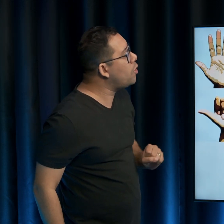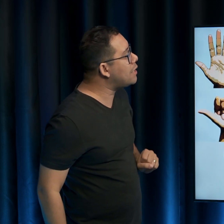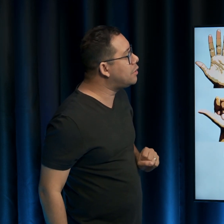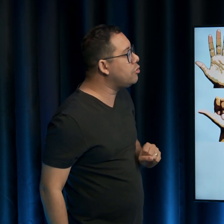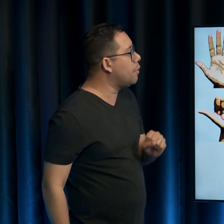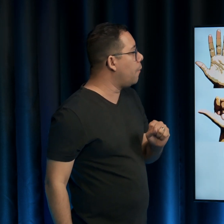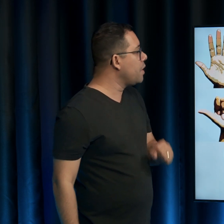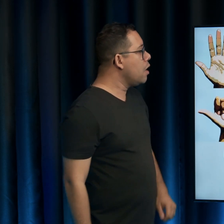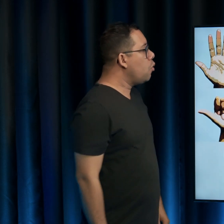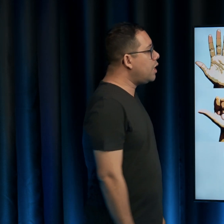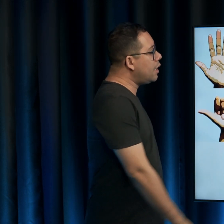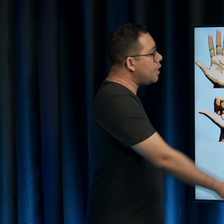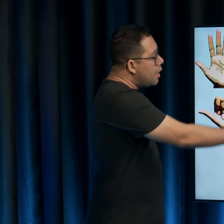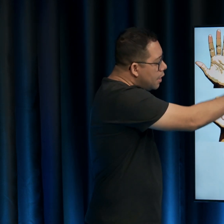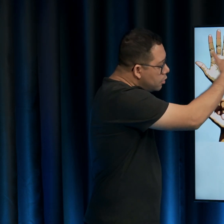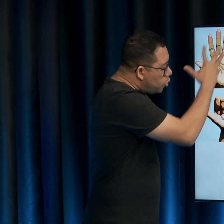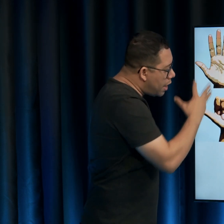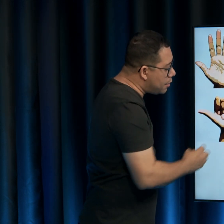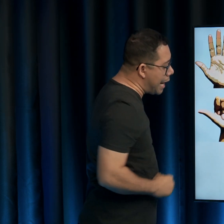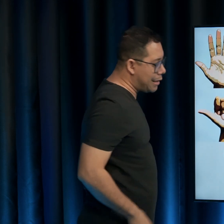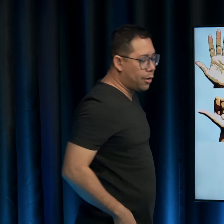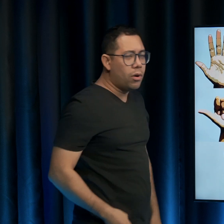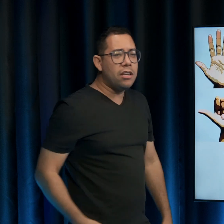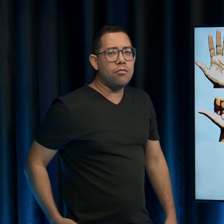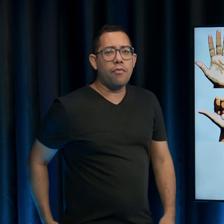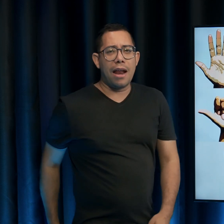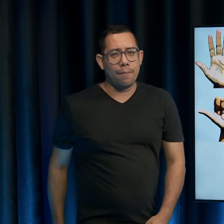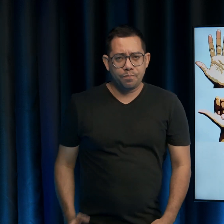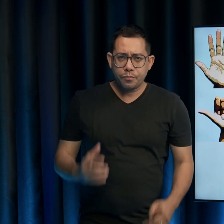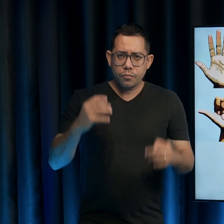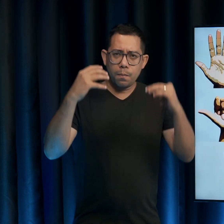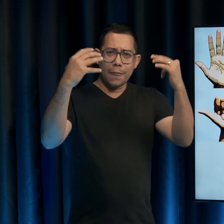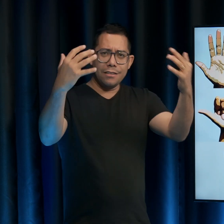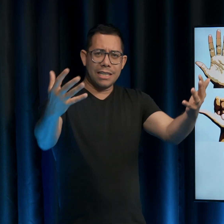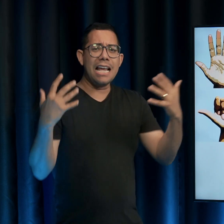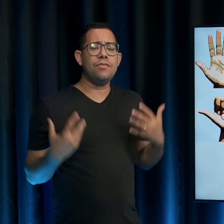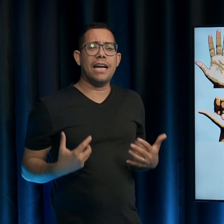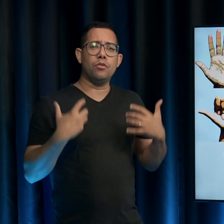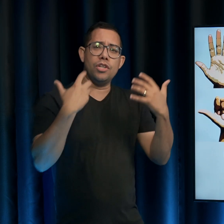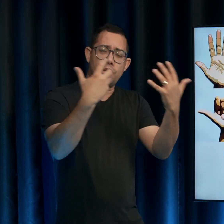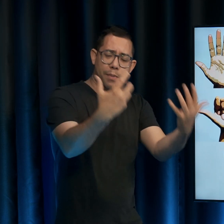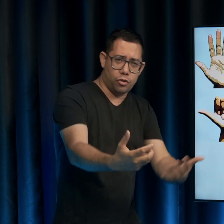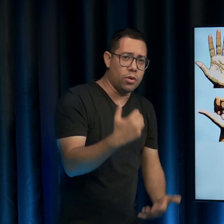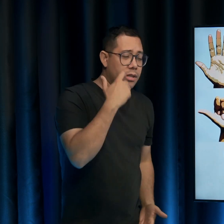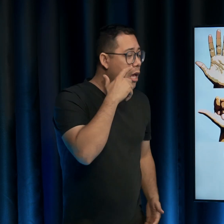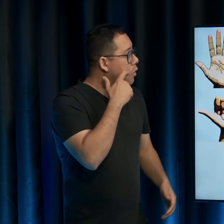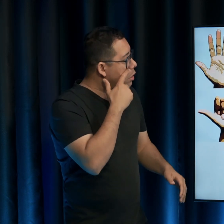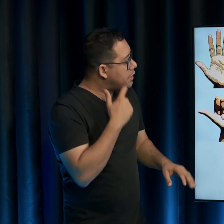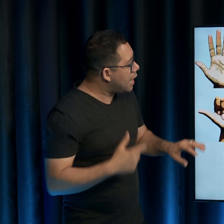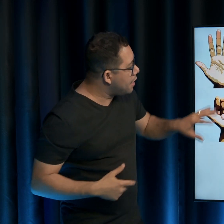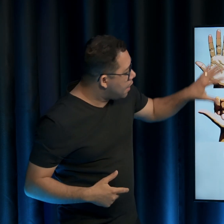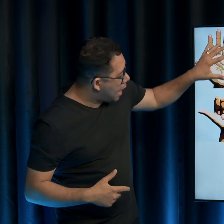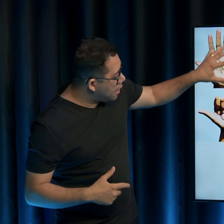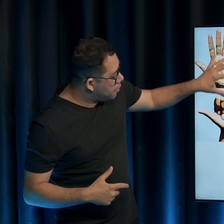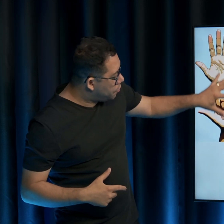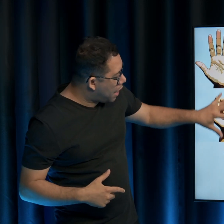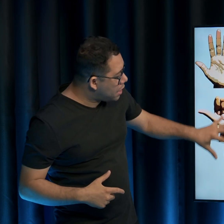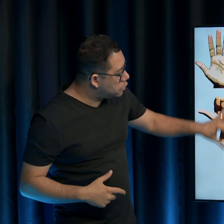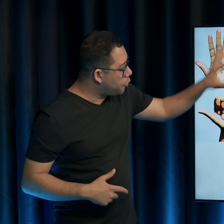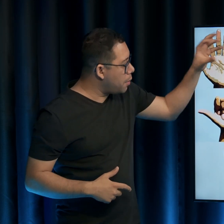configuração de mão. O que isso retrata? Quando a gente vai falar de classificadores de pessoas, nós tem aí várias formas da